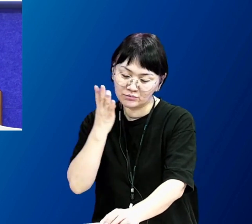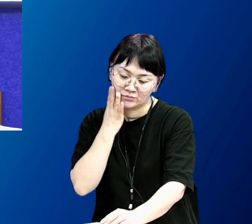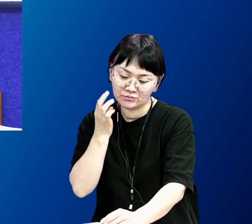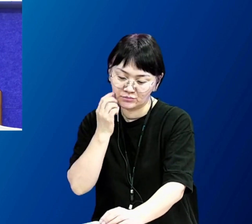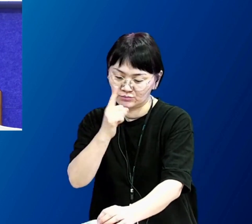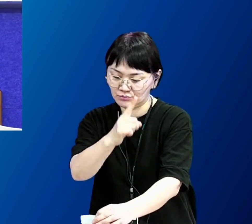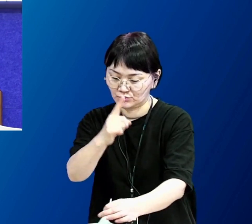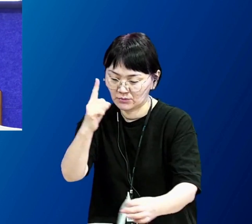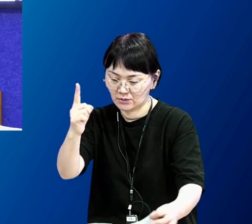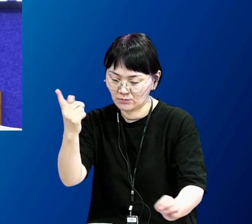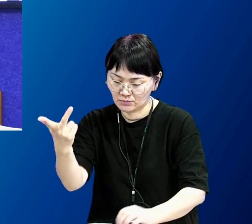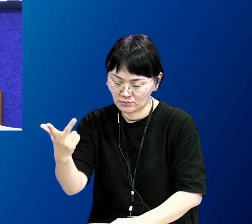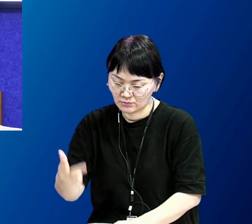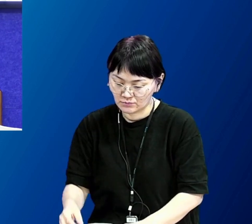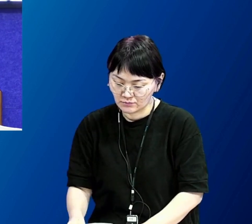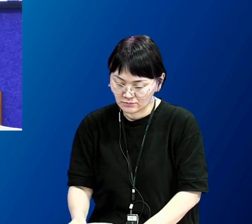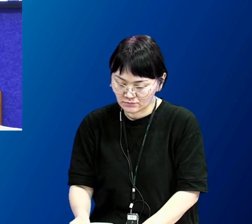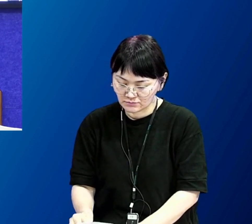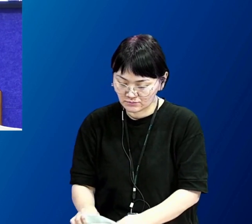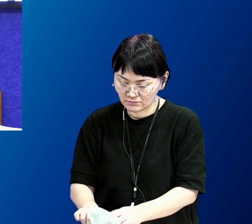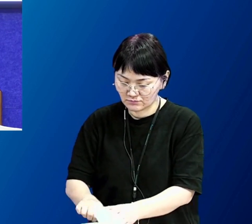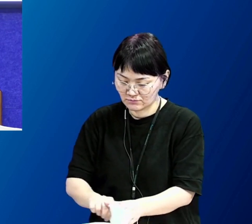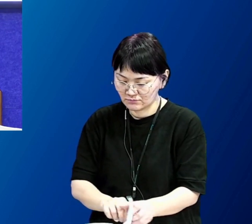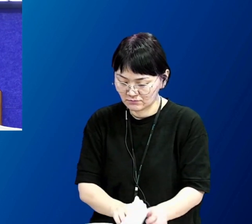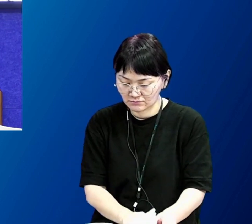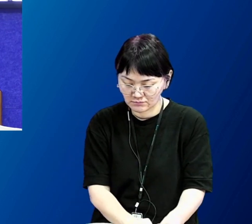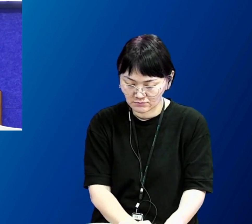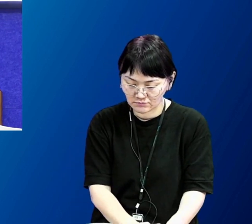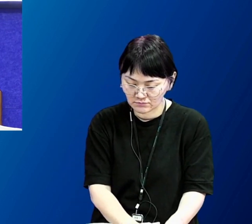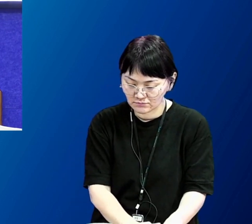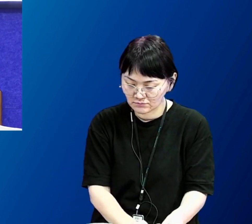дуулал 119-ийн 113